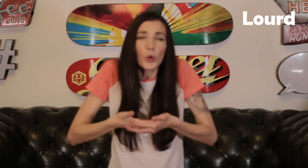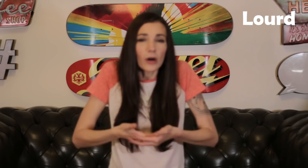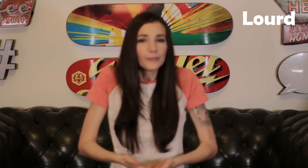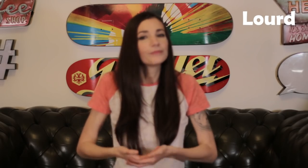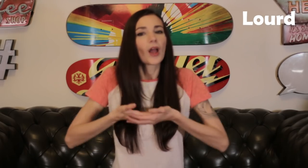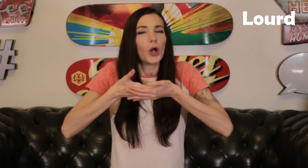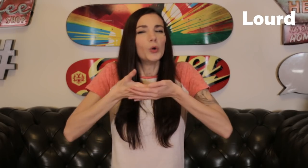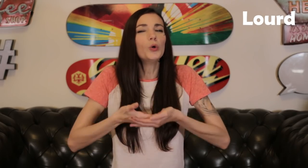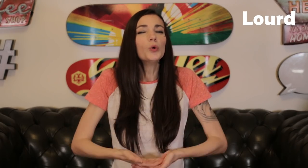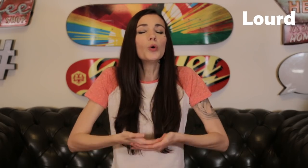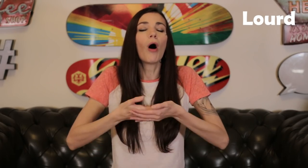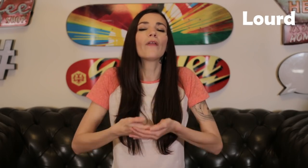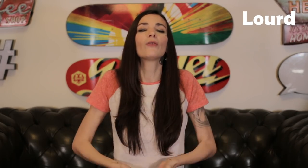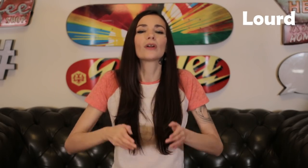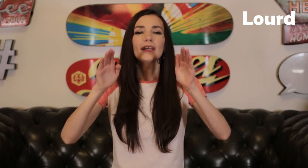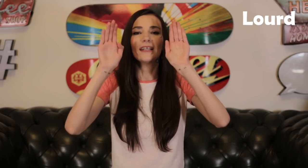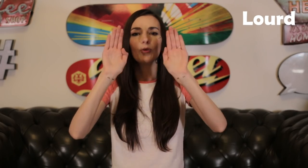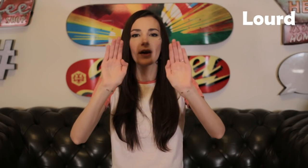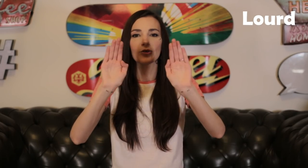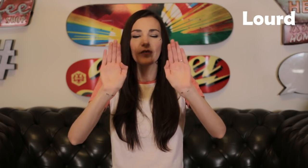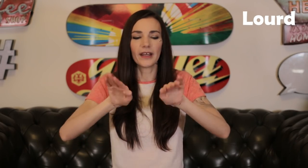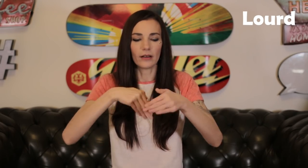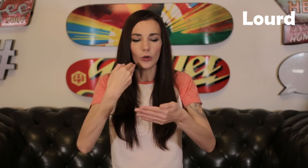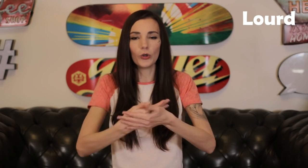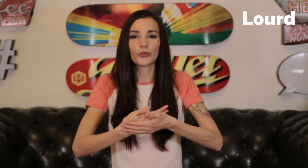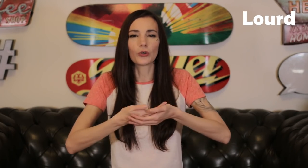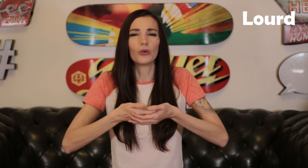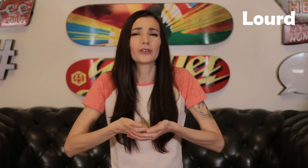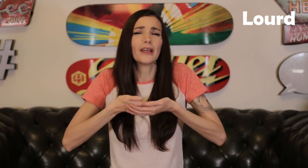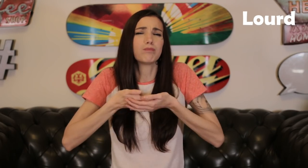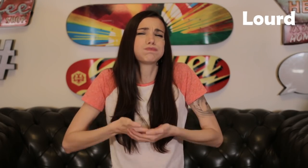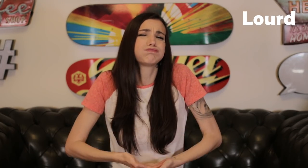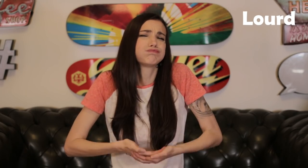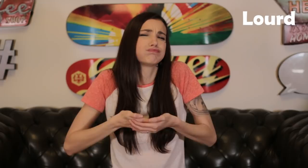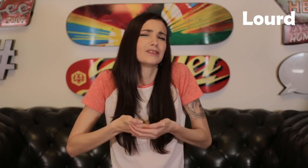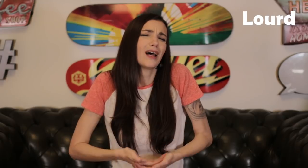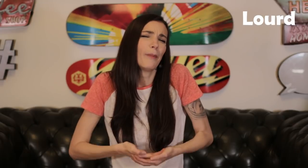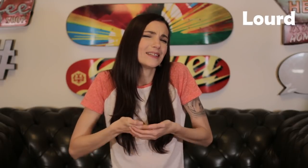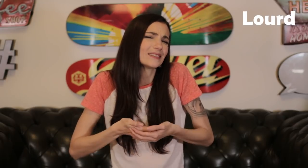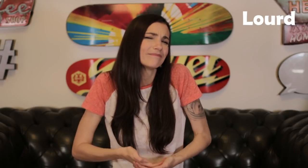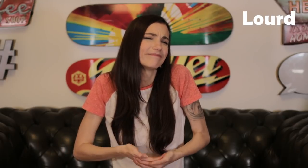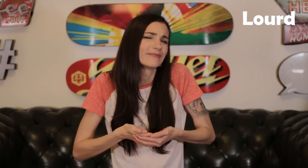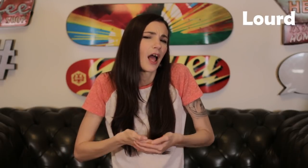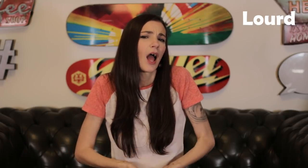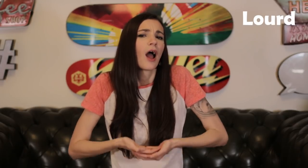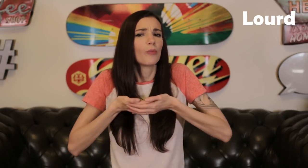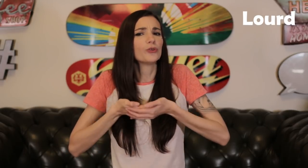lourd. Lourd, on a donc les deux mains incurvées, l'une sur l'autre et ça pèse. Plusieurs